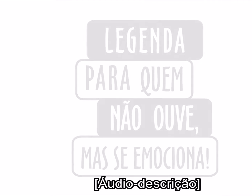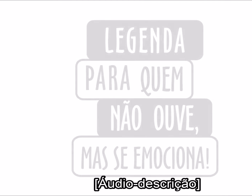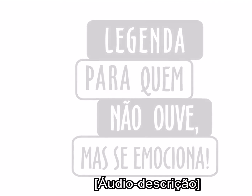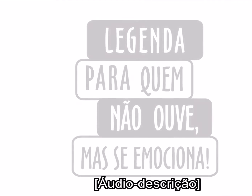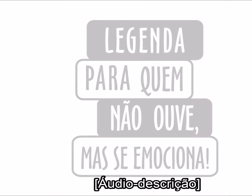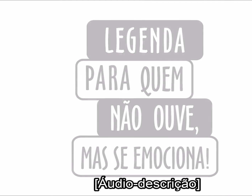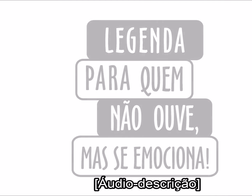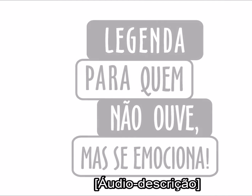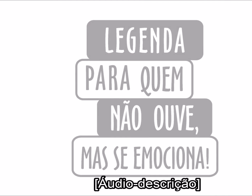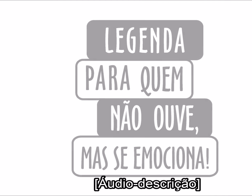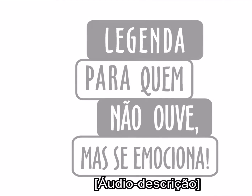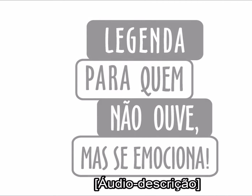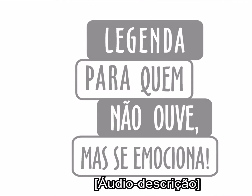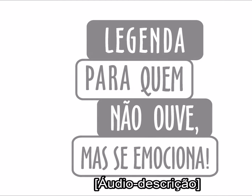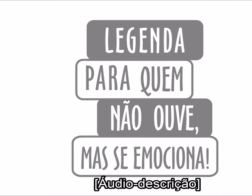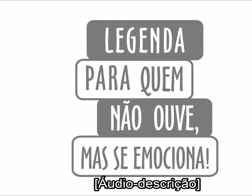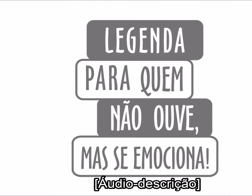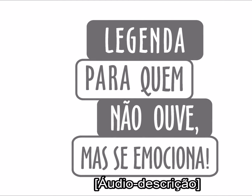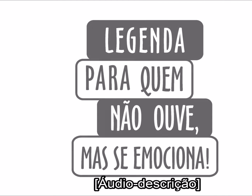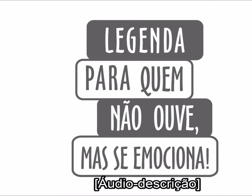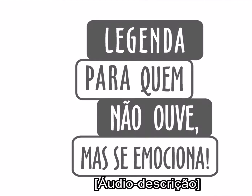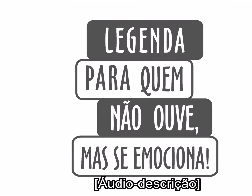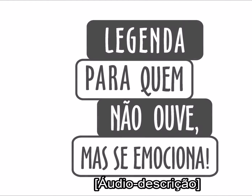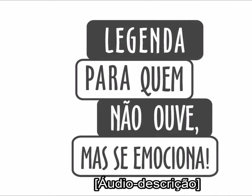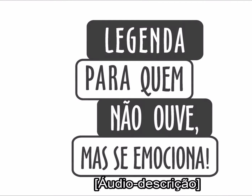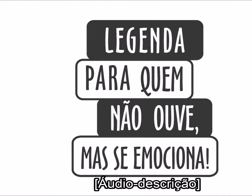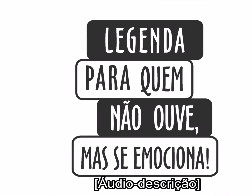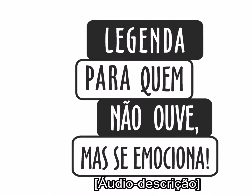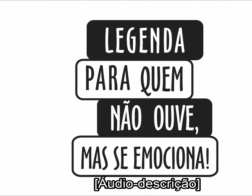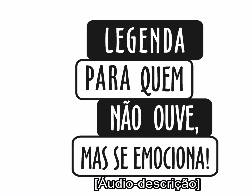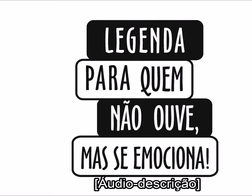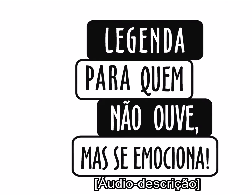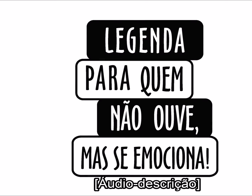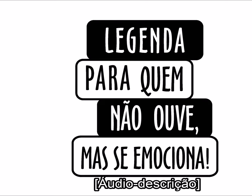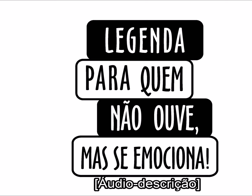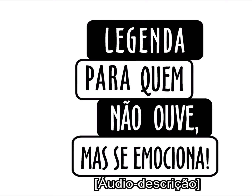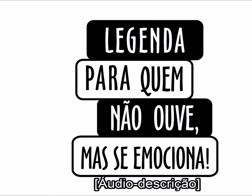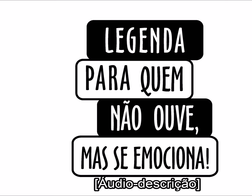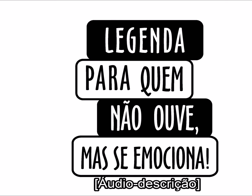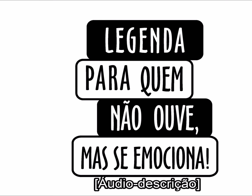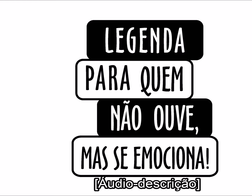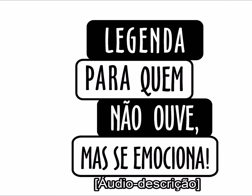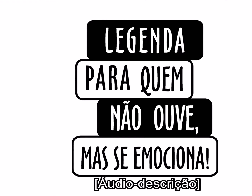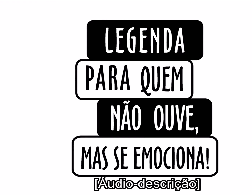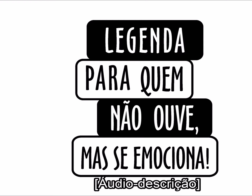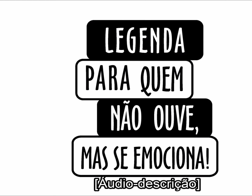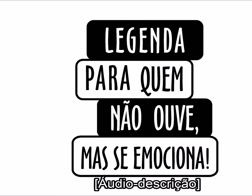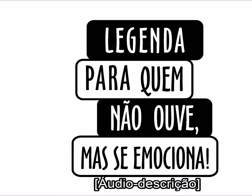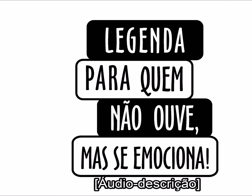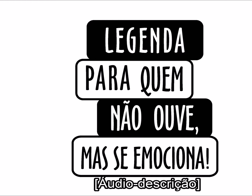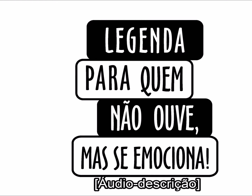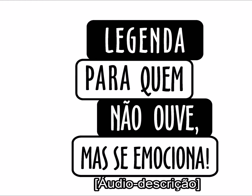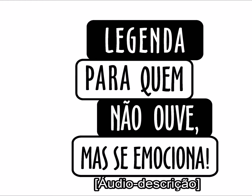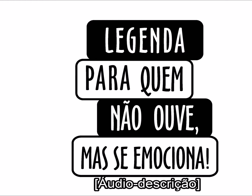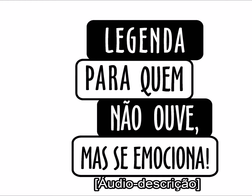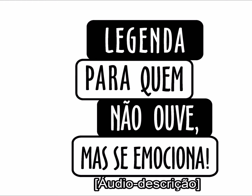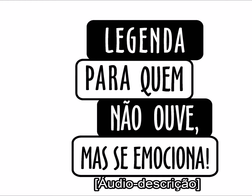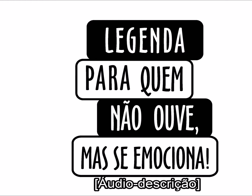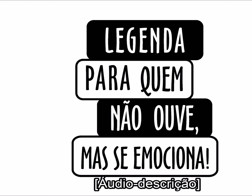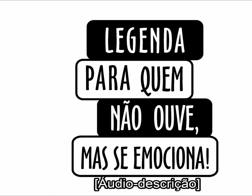desalinhados em preto e branco alternadamente no primeiro está escrito legenda no segundo